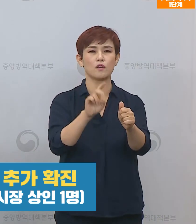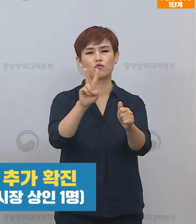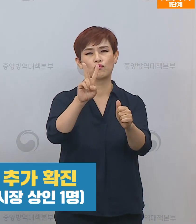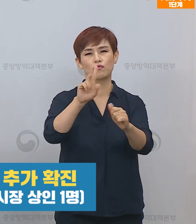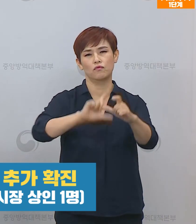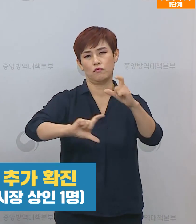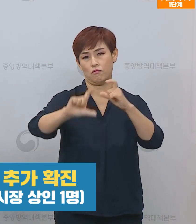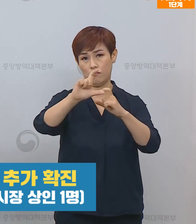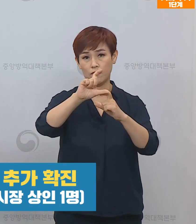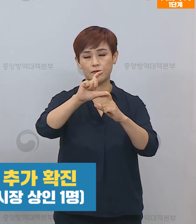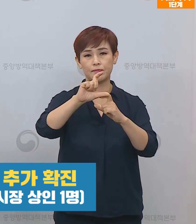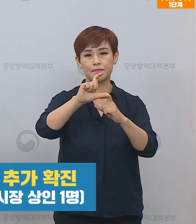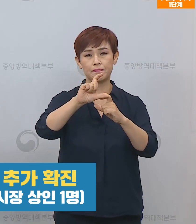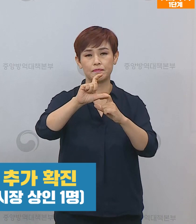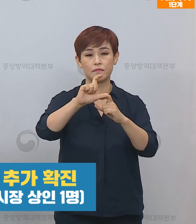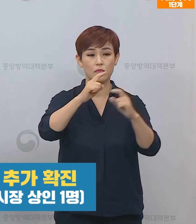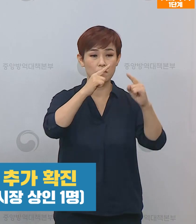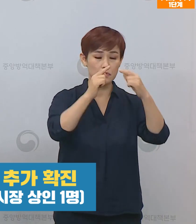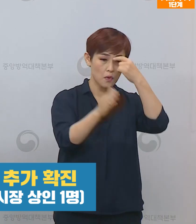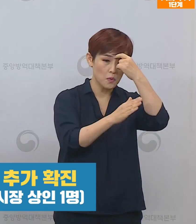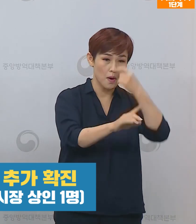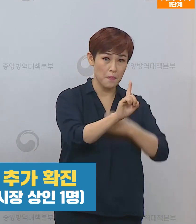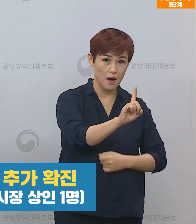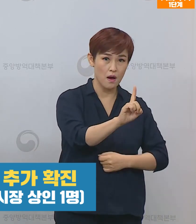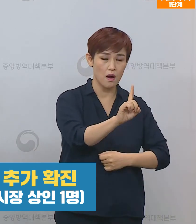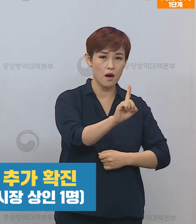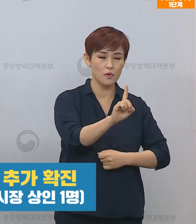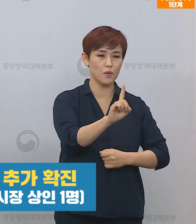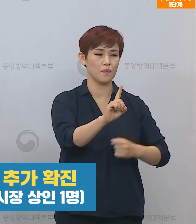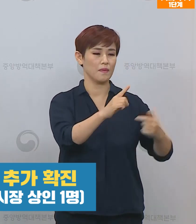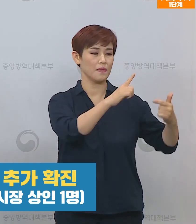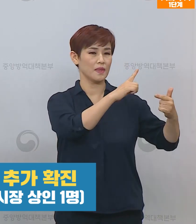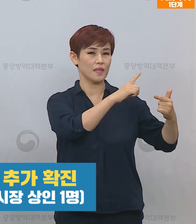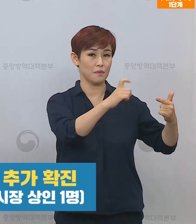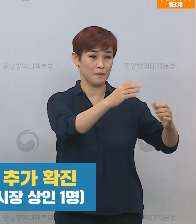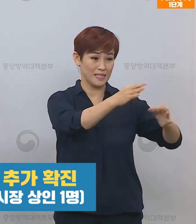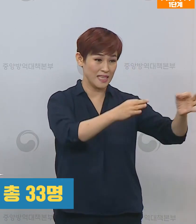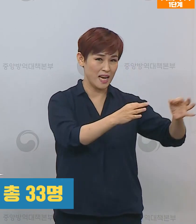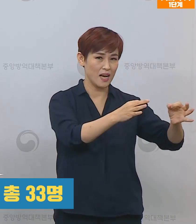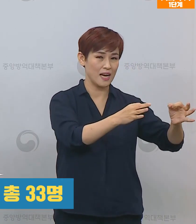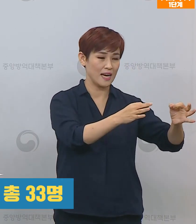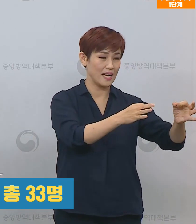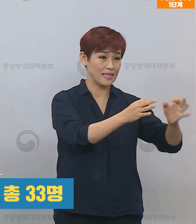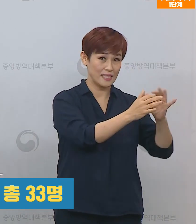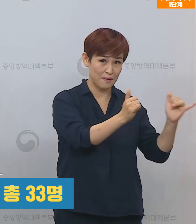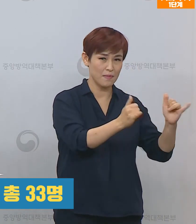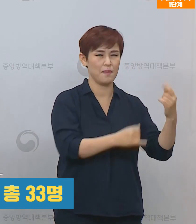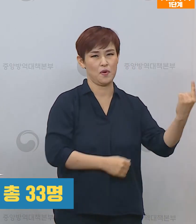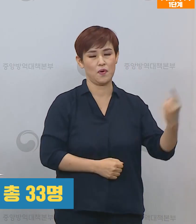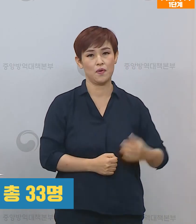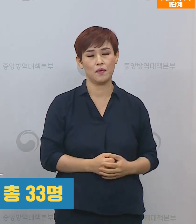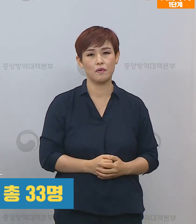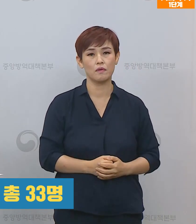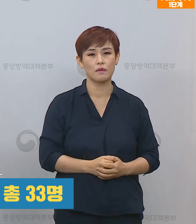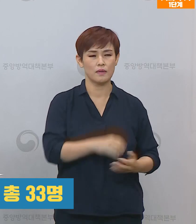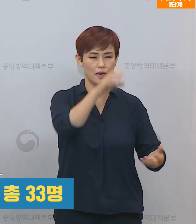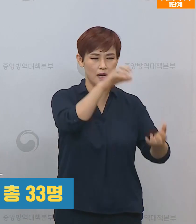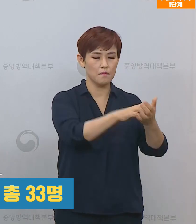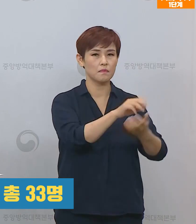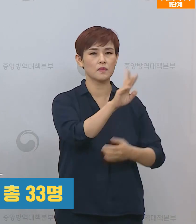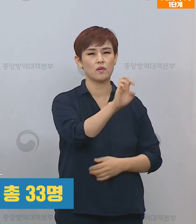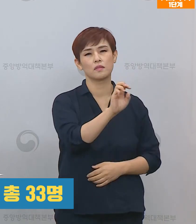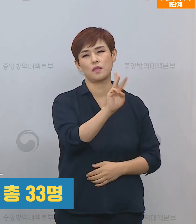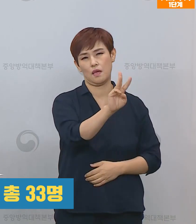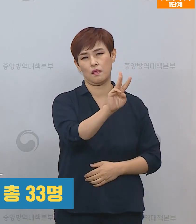추가로 확진되었습니다. 교인 1명 그리고 남대문시장의 상인 1명입니다. 현재까지 총 33명의